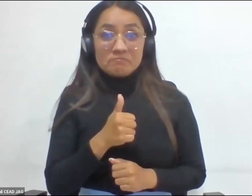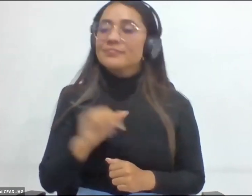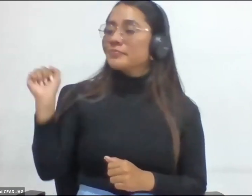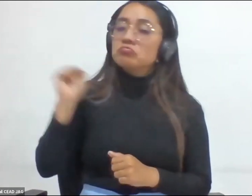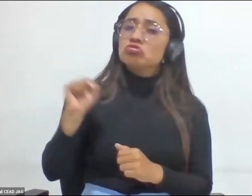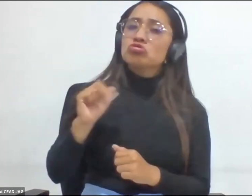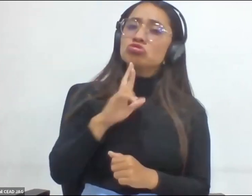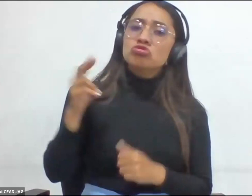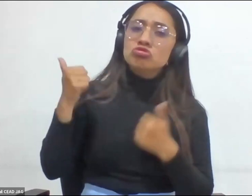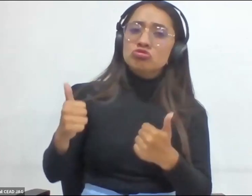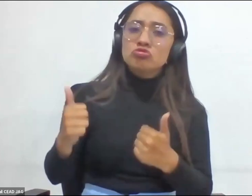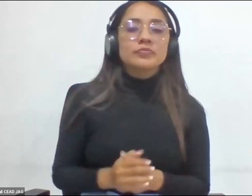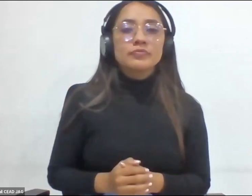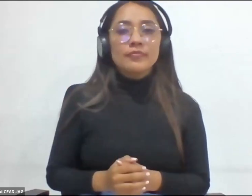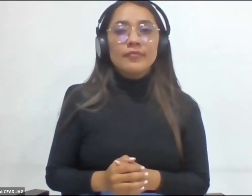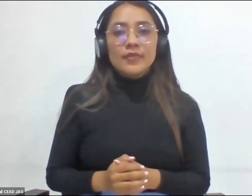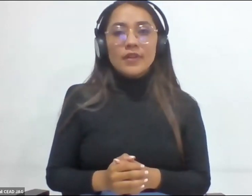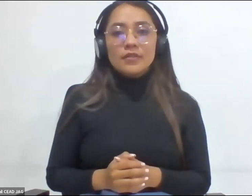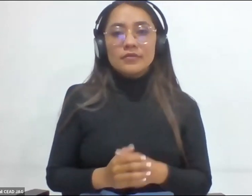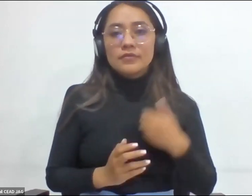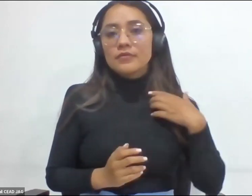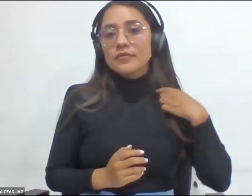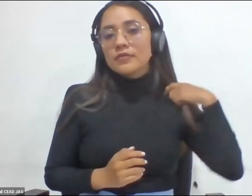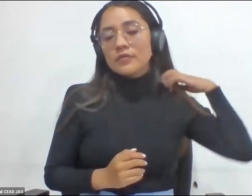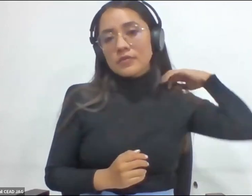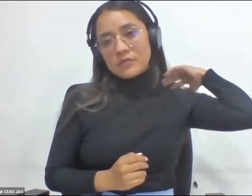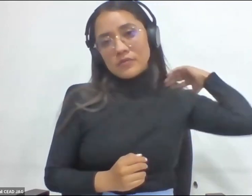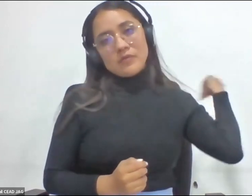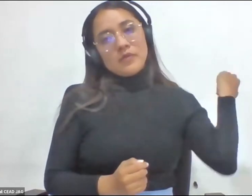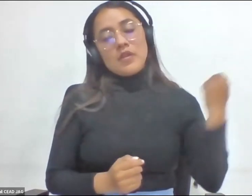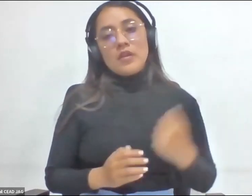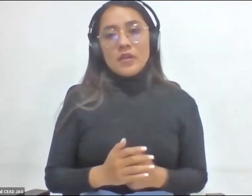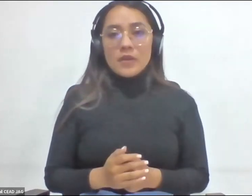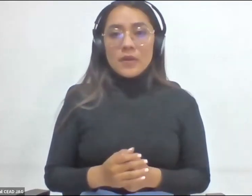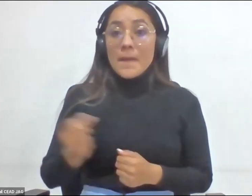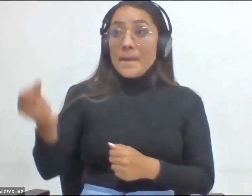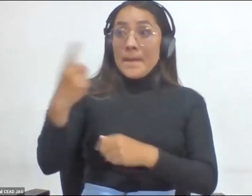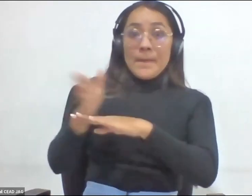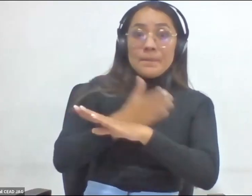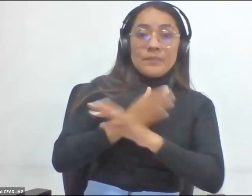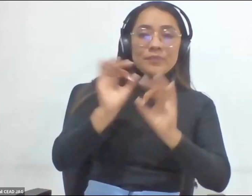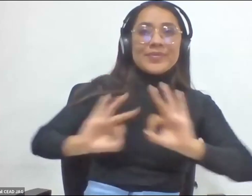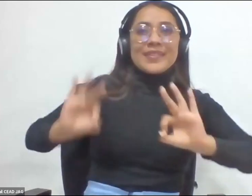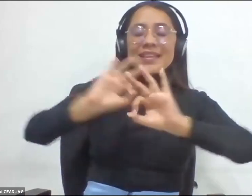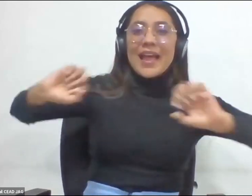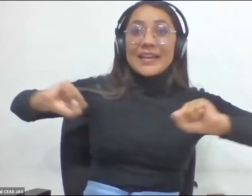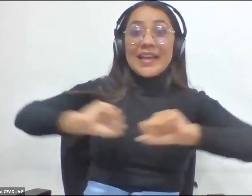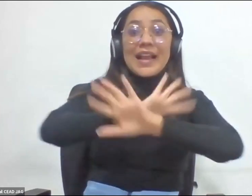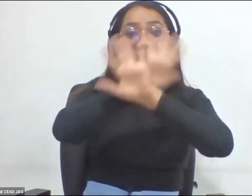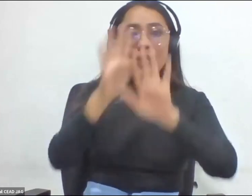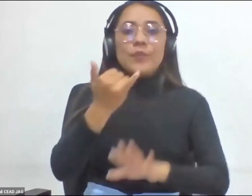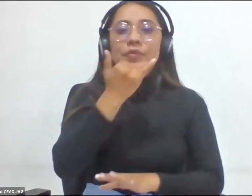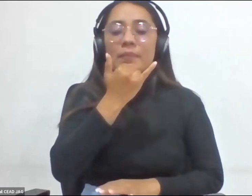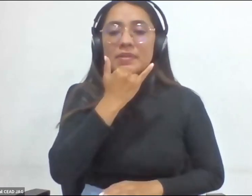la pregunta anterior tiene un tema de aclaración porque dice si la política